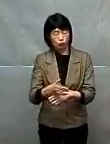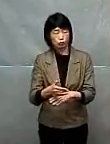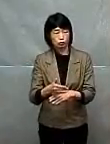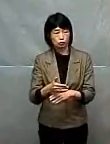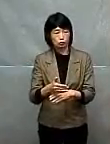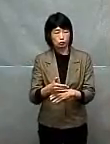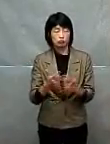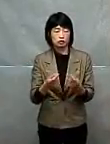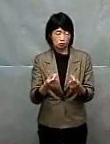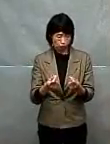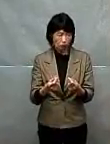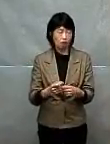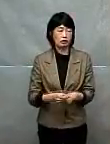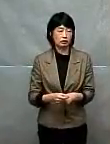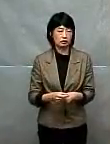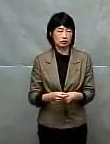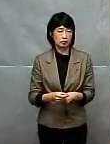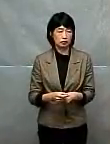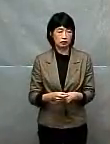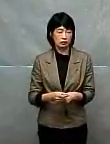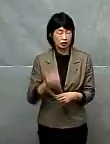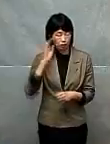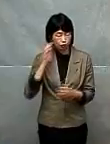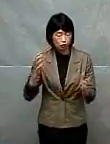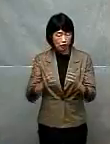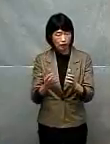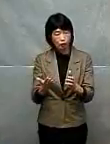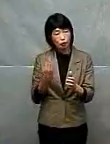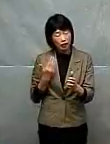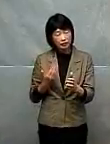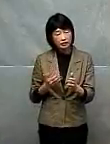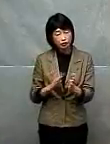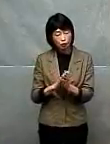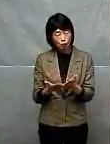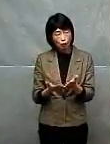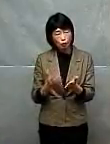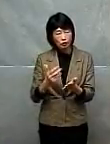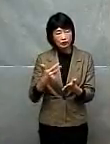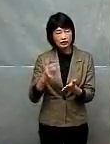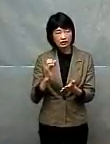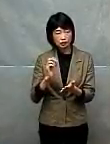前に おそらくお作りになったんだと思います。